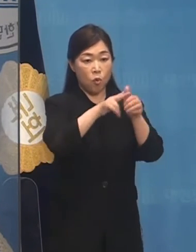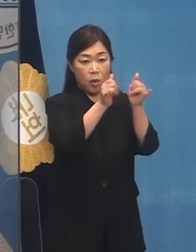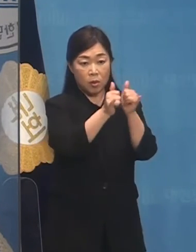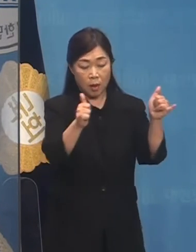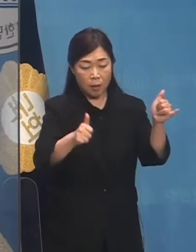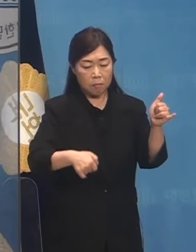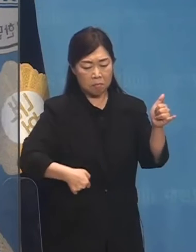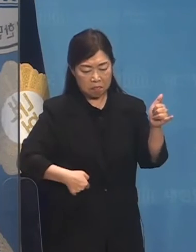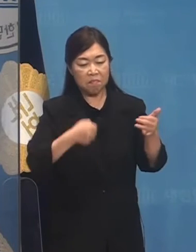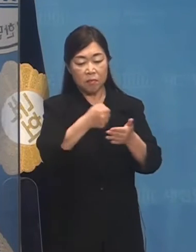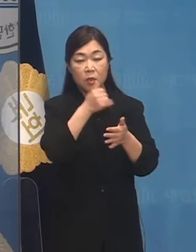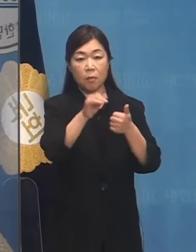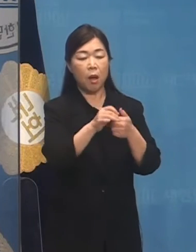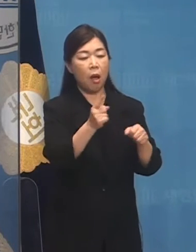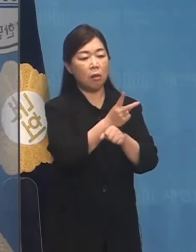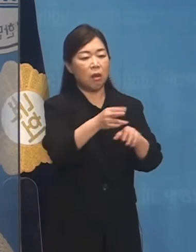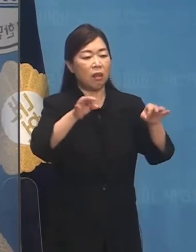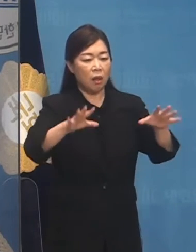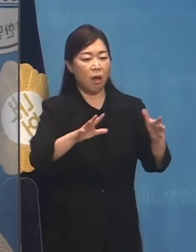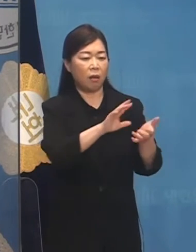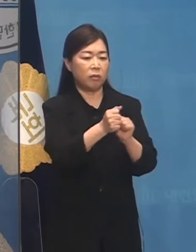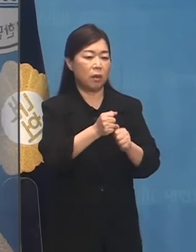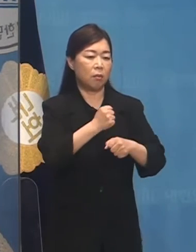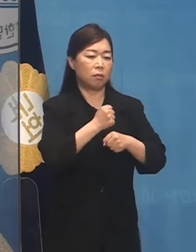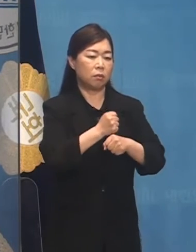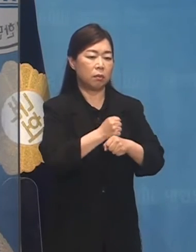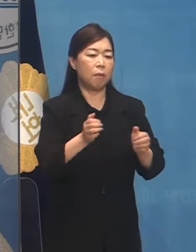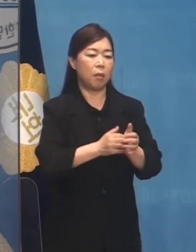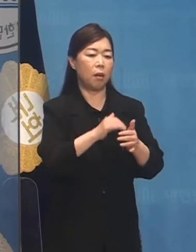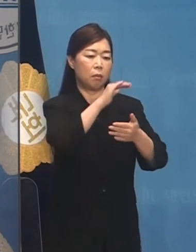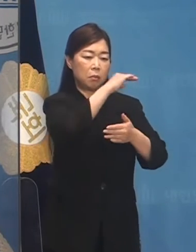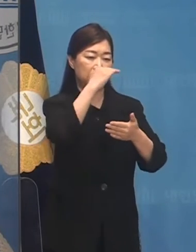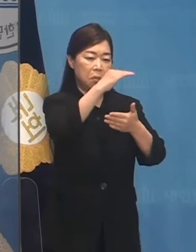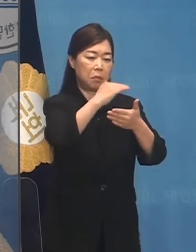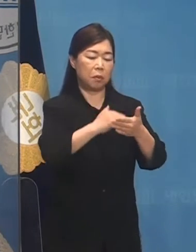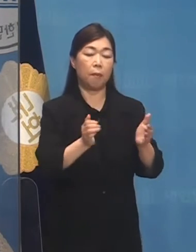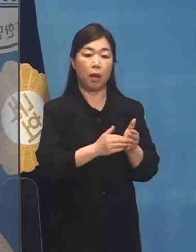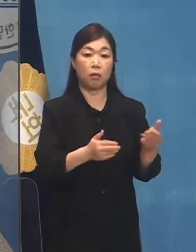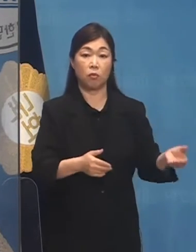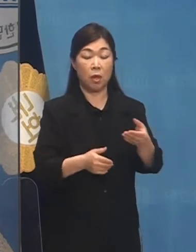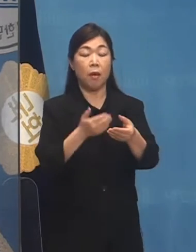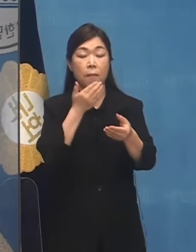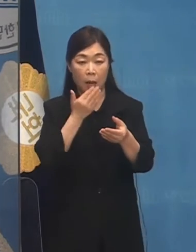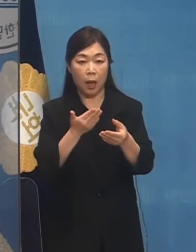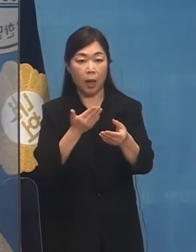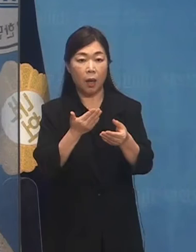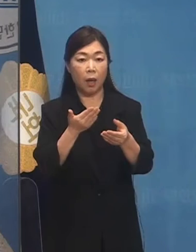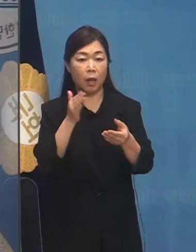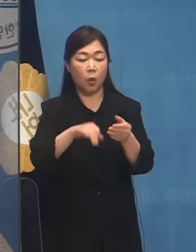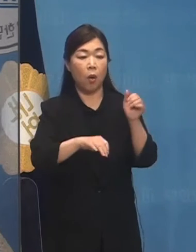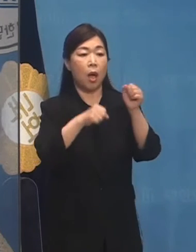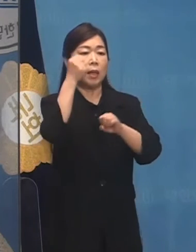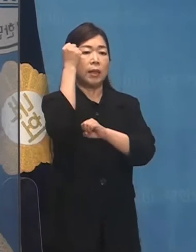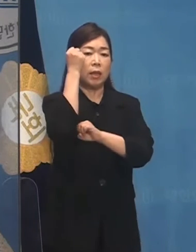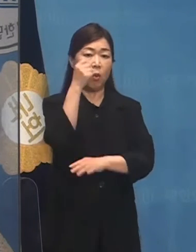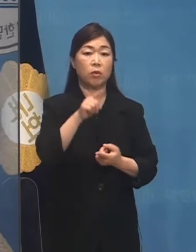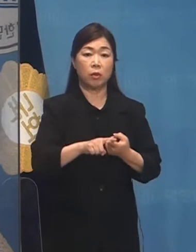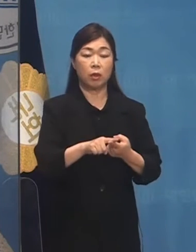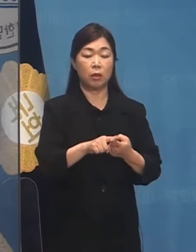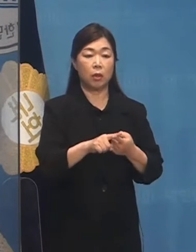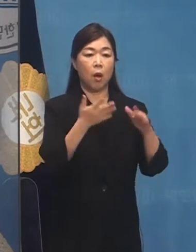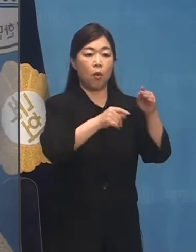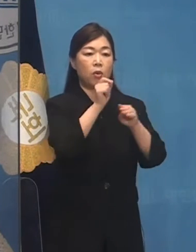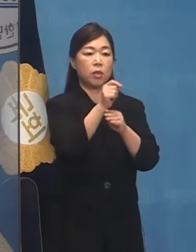후보자가 마음만 먹으면 한두 시간 정도면 정리해서 보내줄 수 있는 그런 자료, 그리고 가장 기본적인